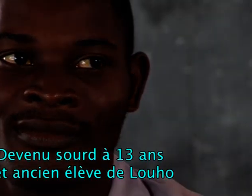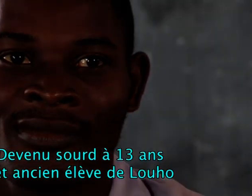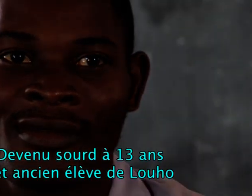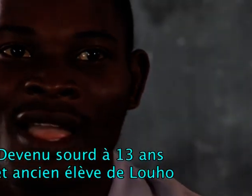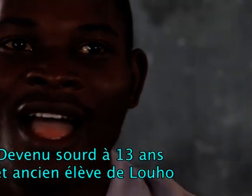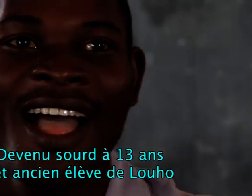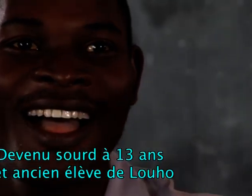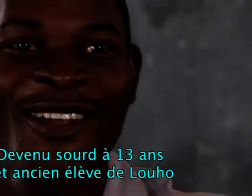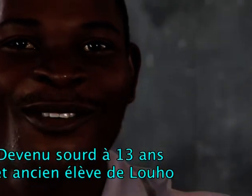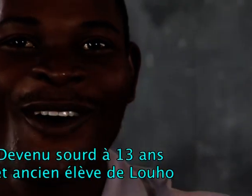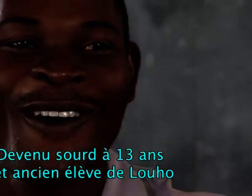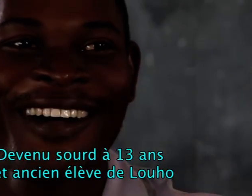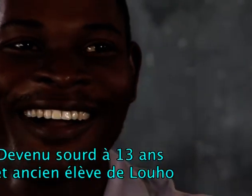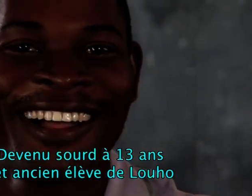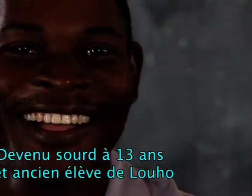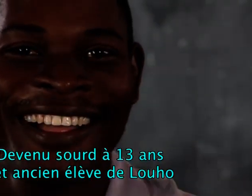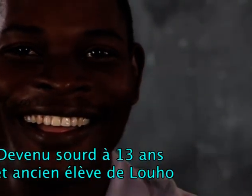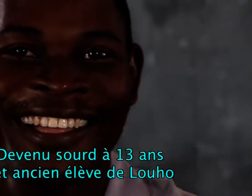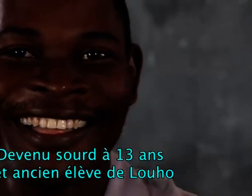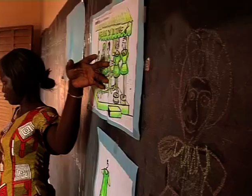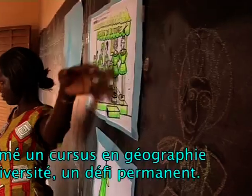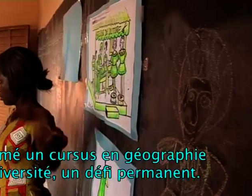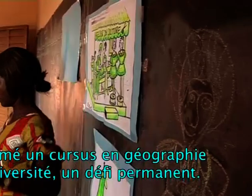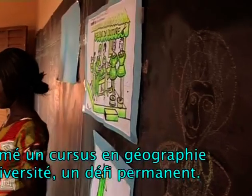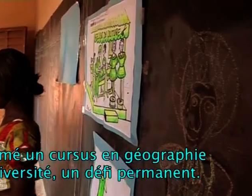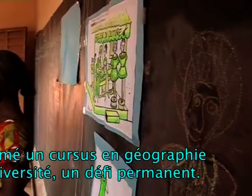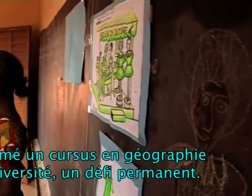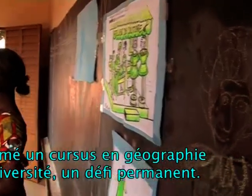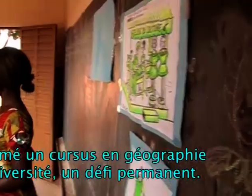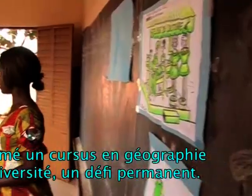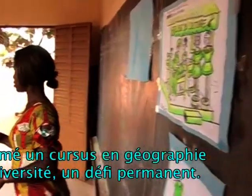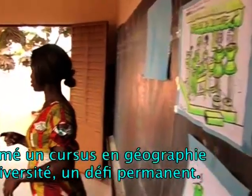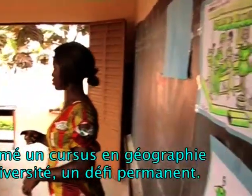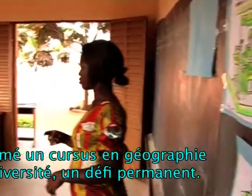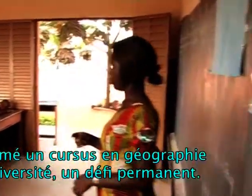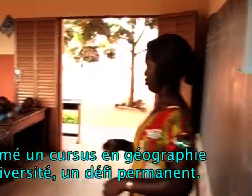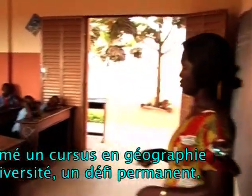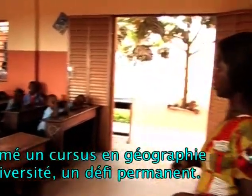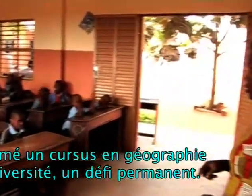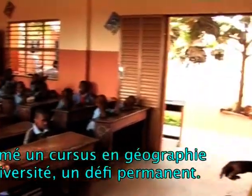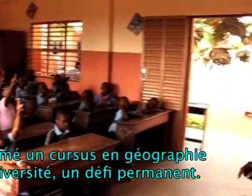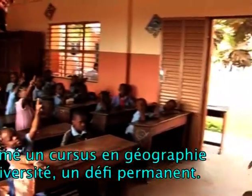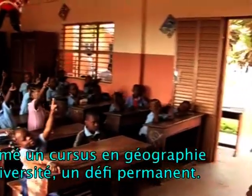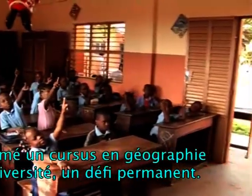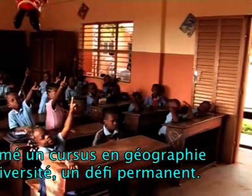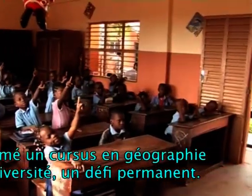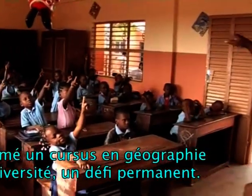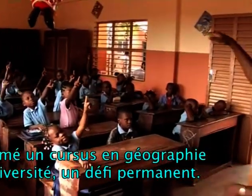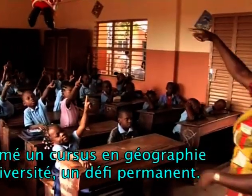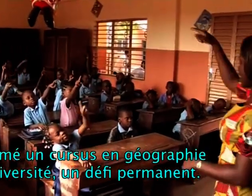ans des suites d'une maladie, cet ancien élève du centre a entamé un cursus en géographie à l'université, un défi de